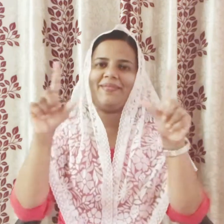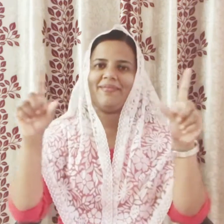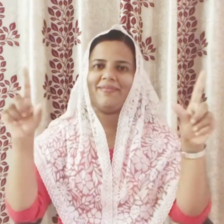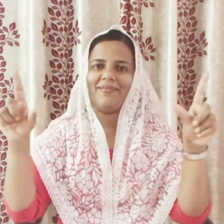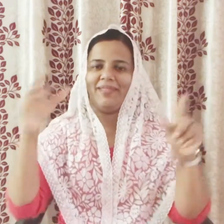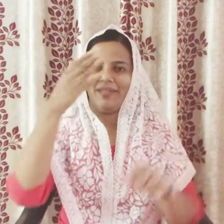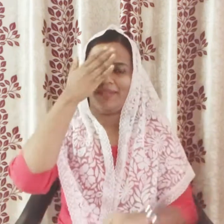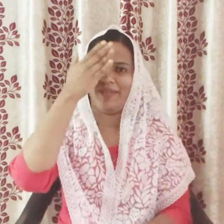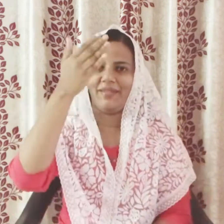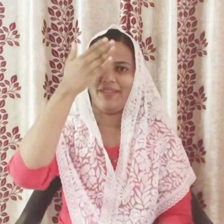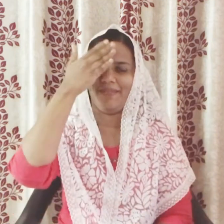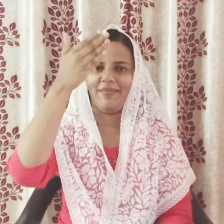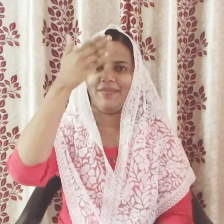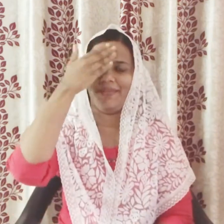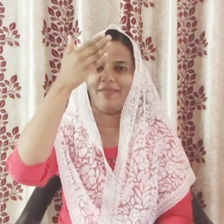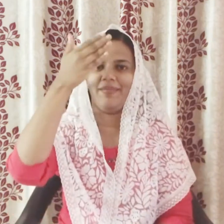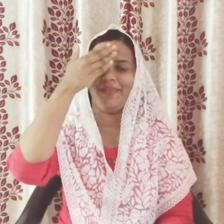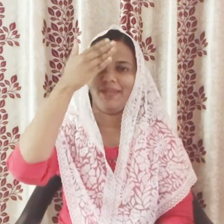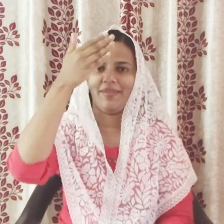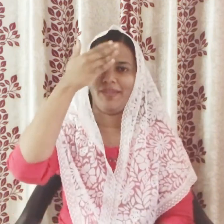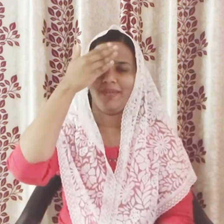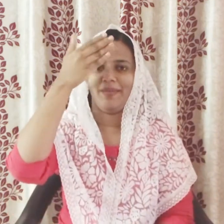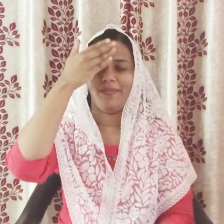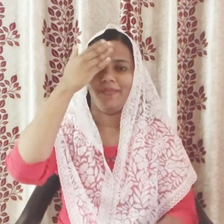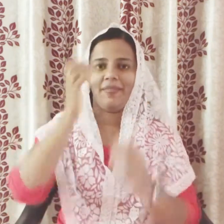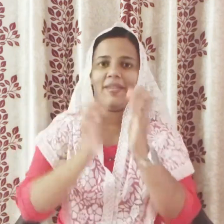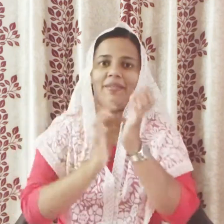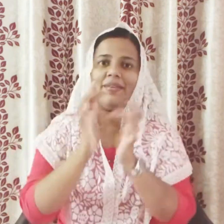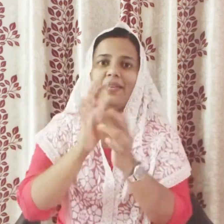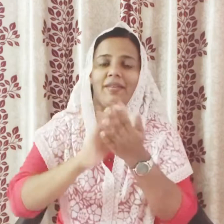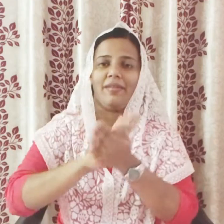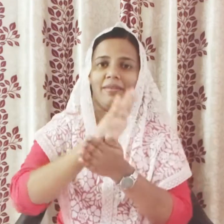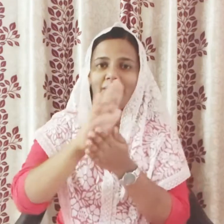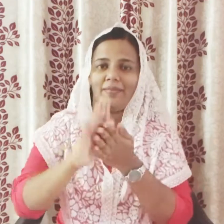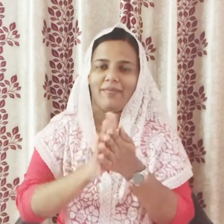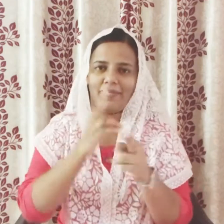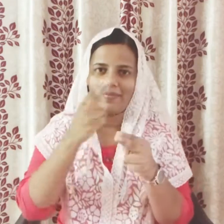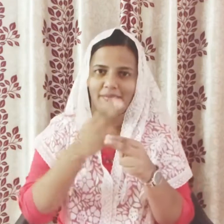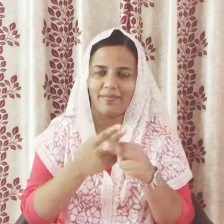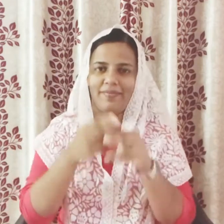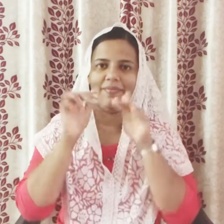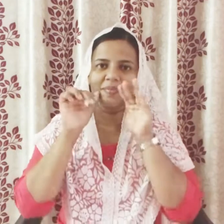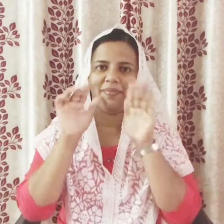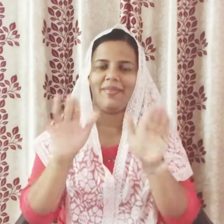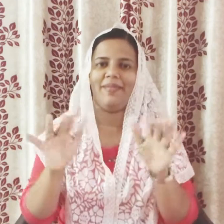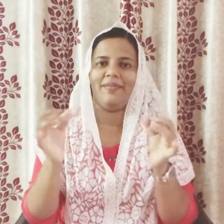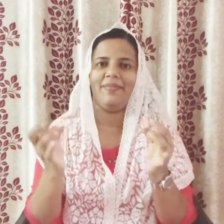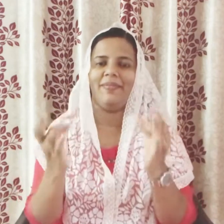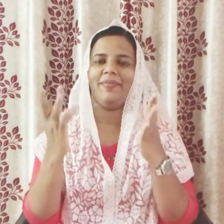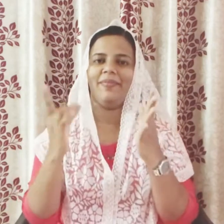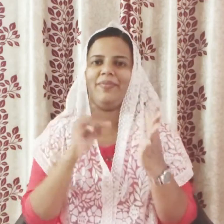പ്രൈസ് ദി ലോർഡ്. ഹല്ലേലൂയ. സ്തോത്രം സ്തോത്രം സ്തോത്രം സ്തോത്രം. കർത്താവിൻ്റെ അതിപരിശുദ്ധമായ തിരുനാമം ഈ അനുഗ്രഹിക്കപ്പെട്ട